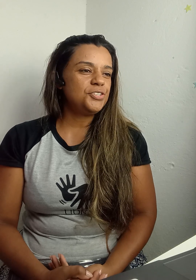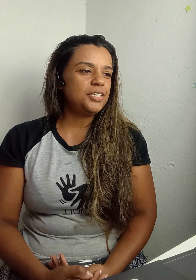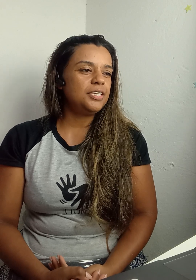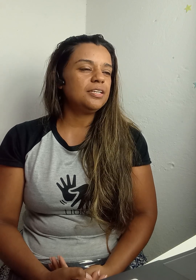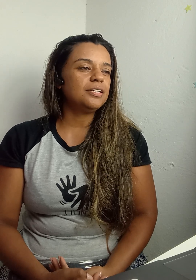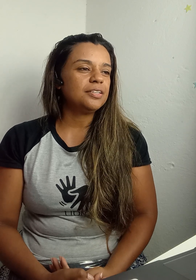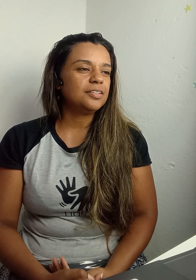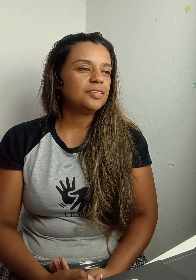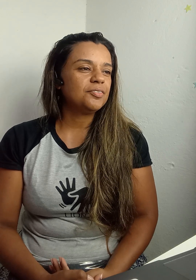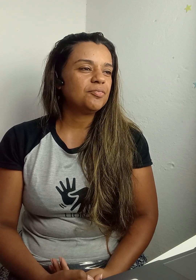Regina.